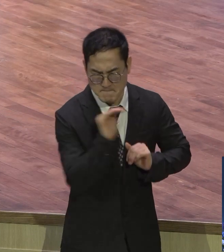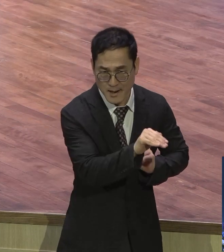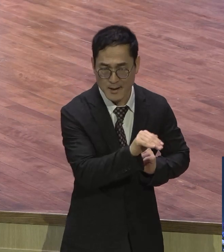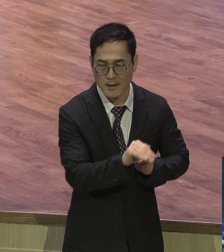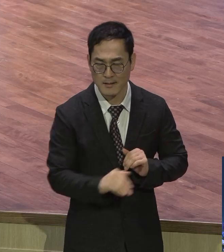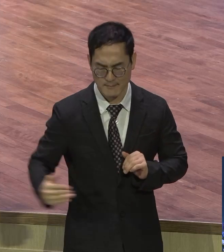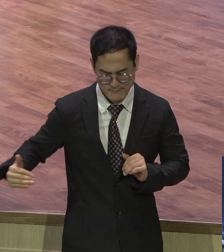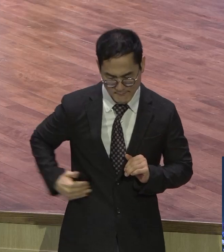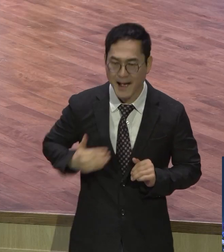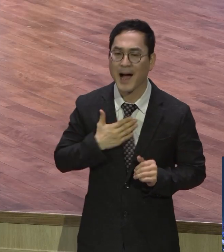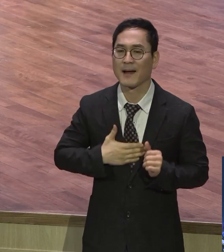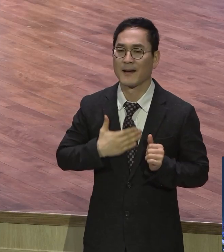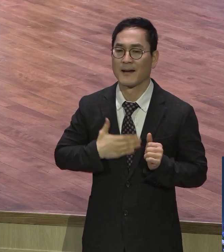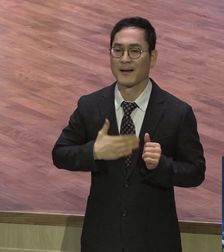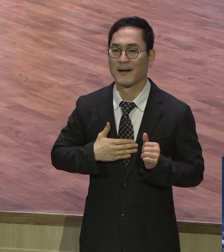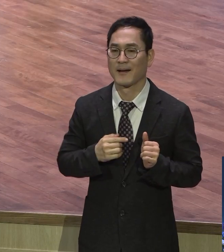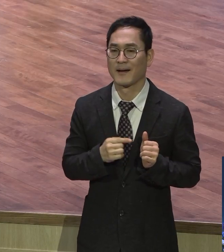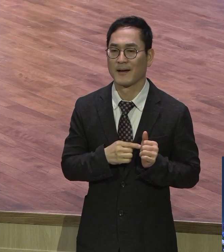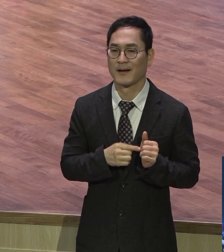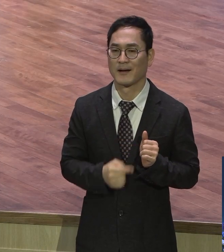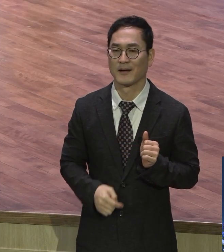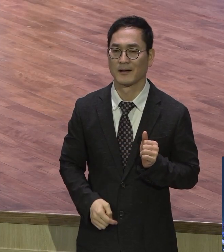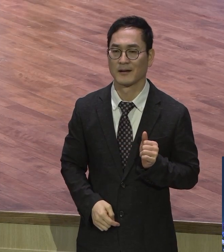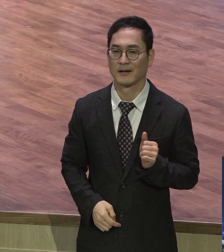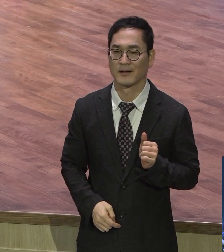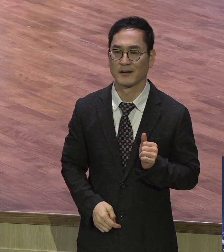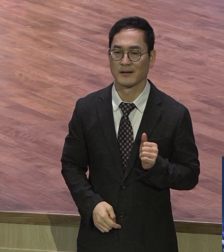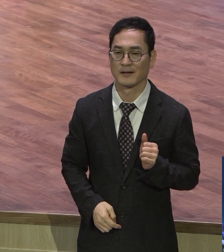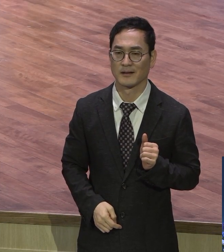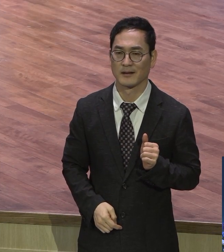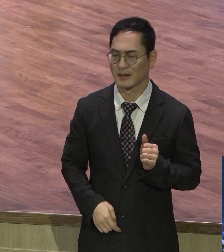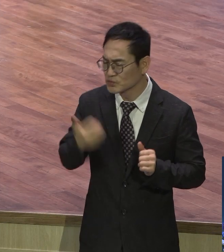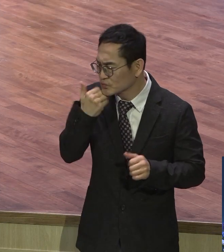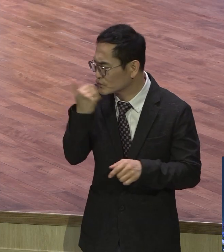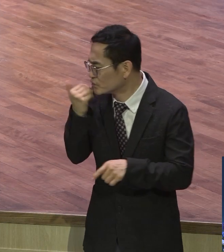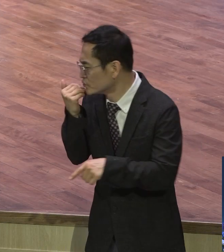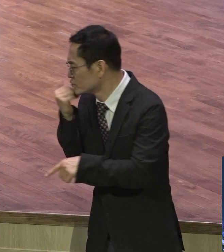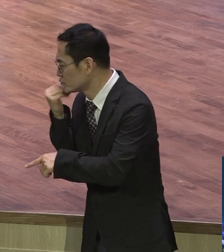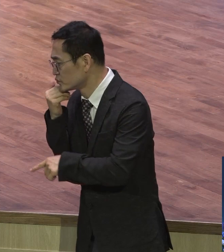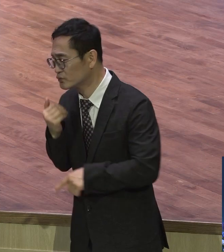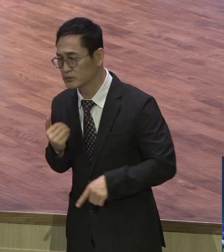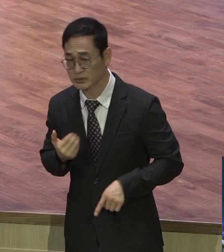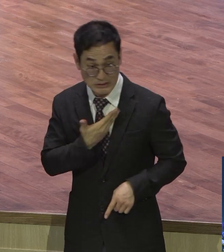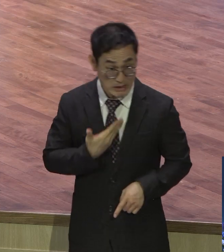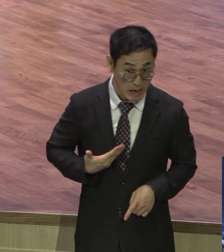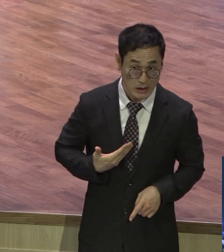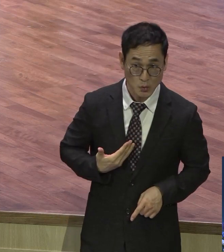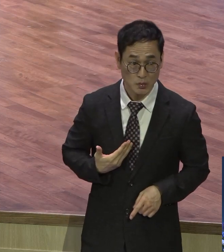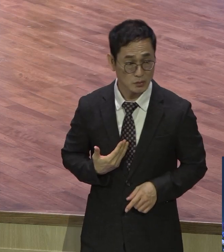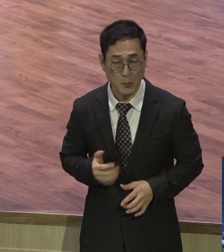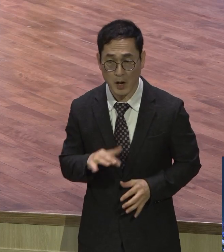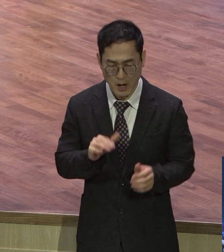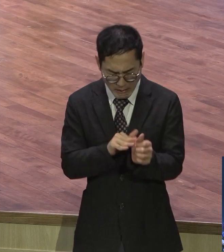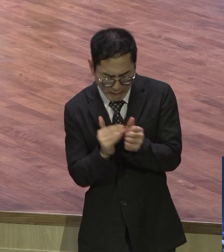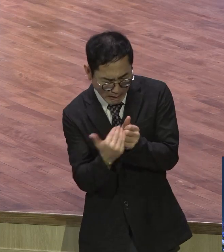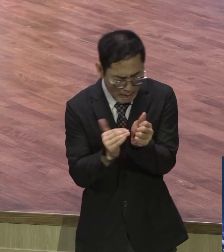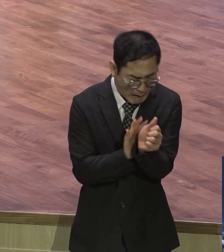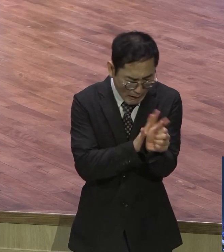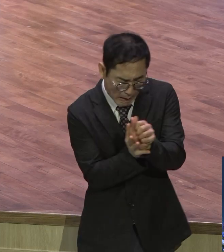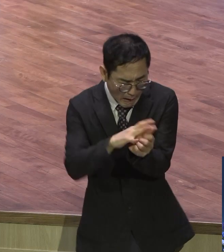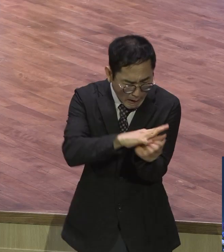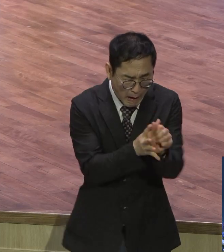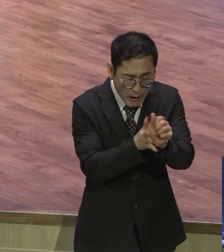믿음으로 내 옷가를 만졌냐. 같이 가는 저자들도 몰라요. 많이 만지고 많이 건드렸어요.